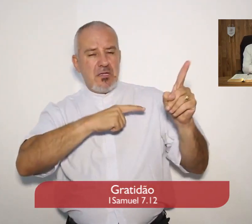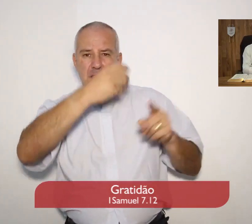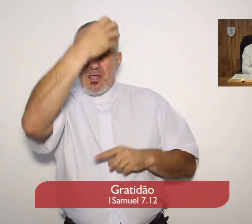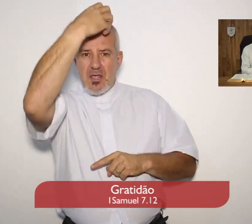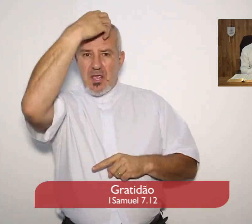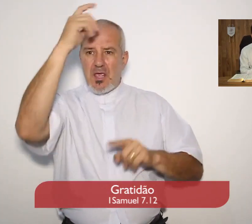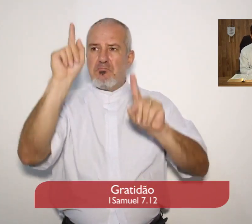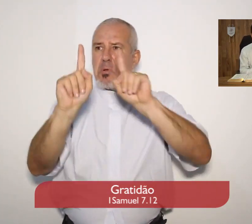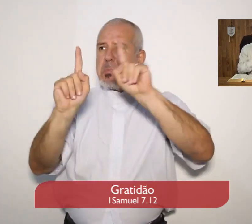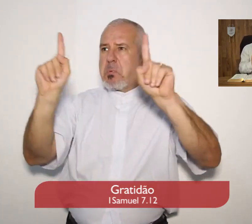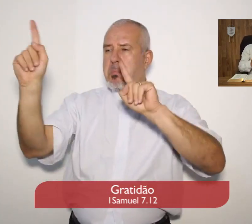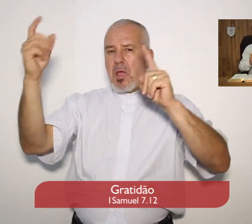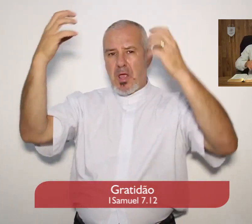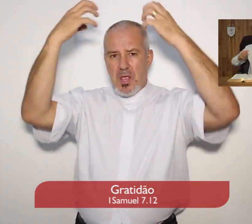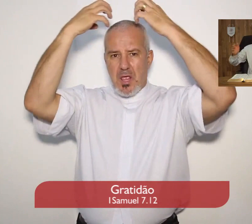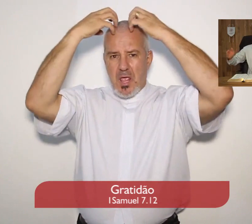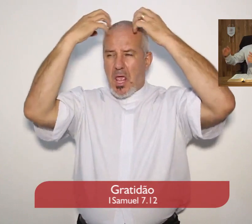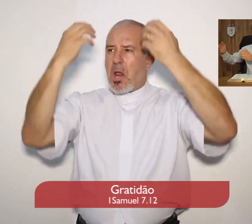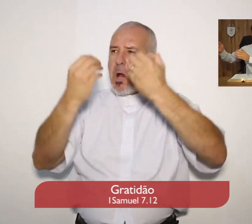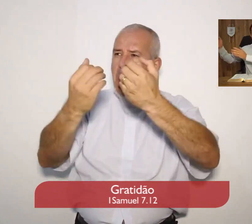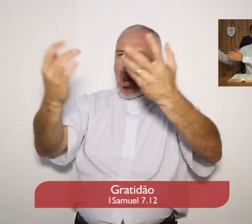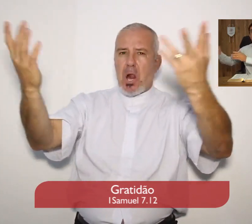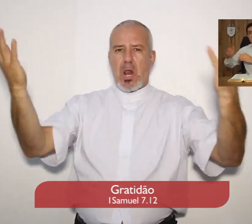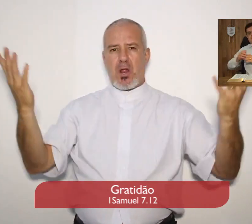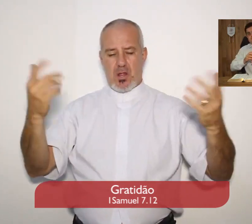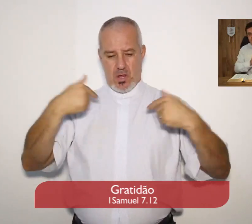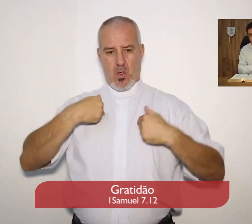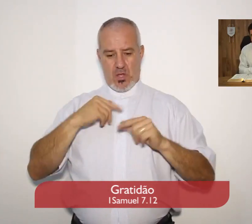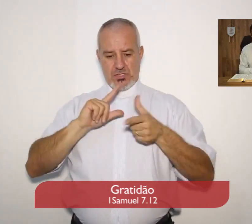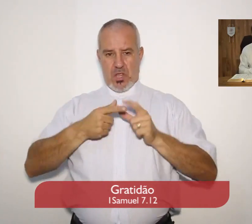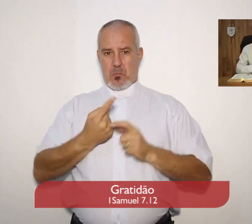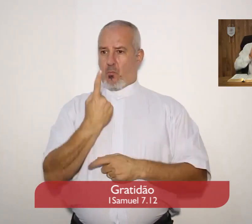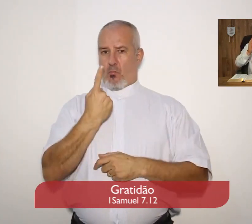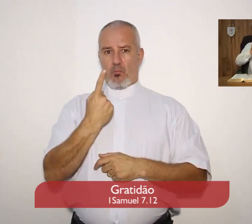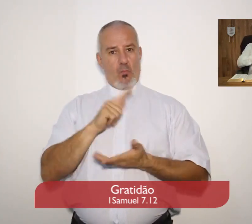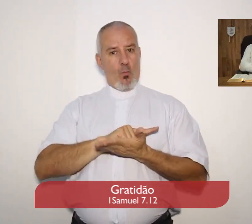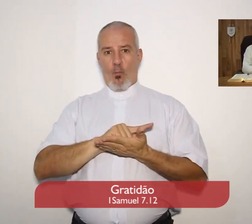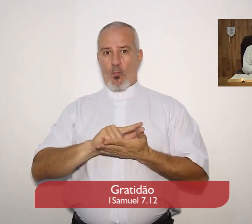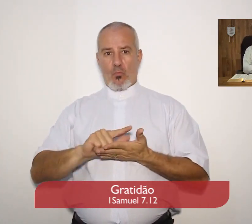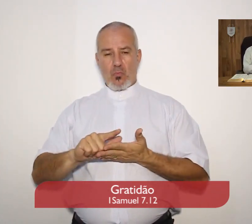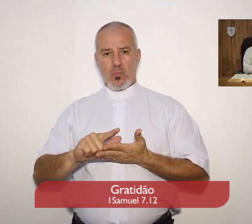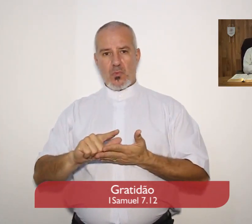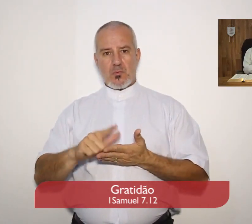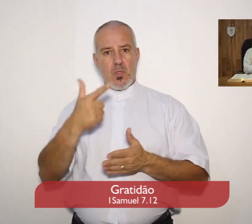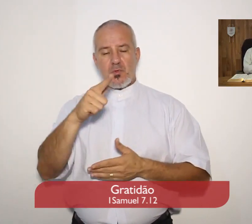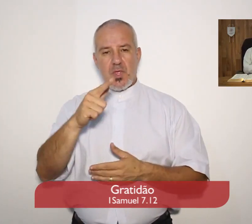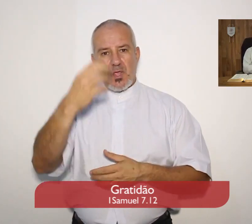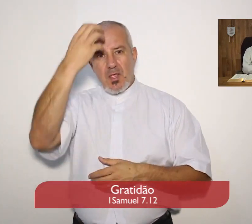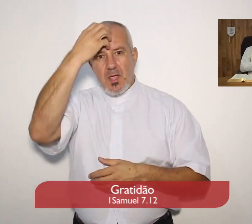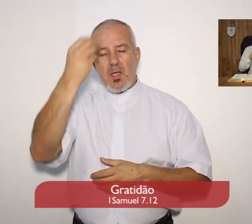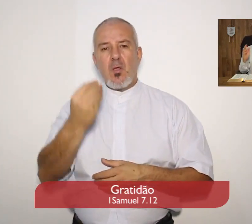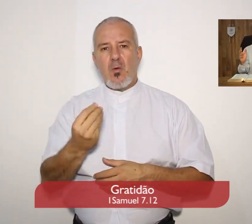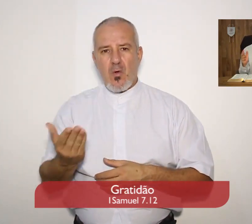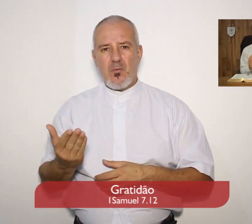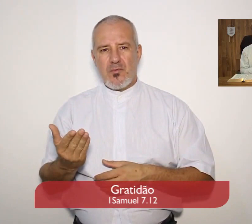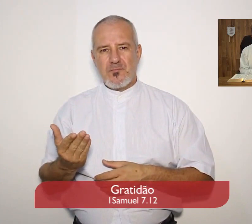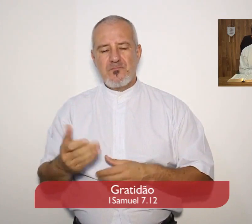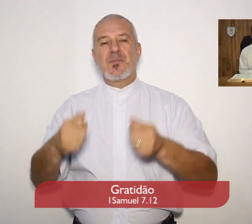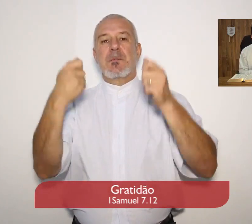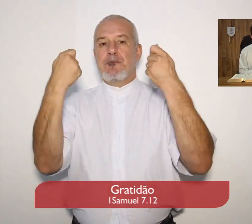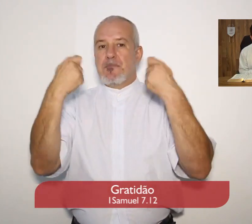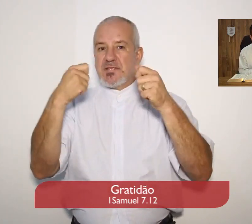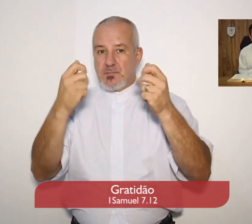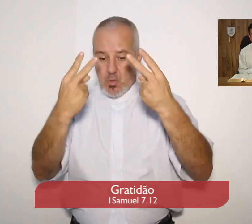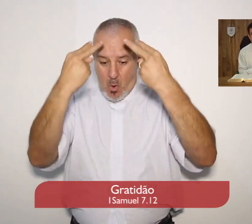da perspectiva bíblica. O povo de Deus olhando para a casa do vizinho. Eu gosto de usar essa expressão, já usei diversas